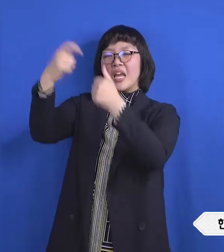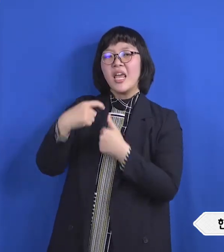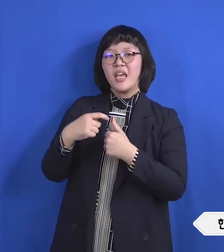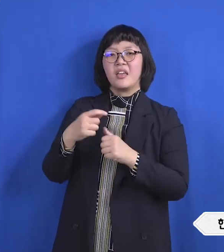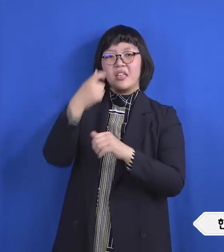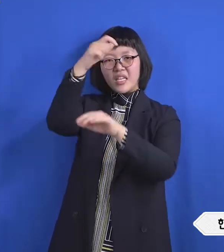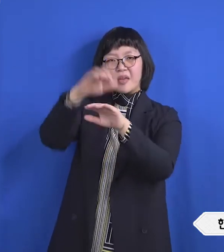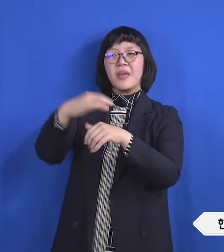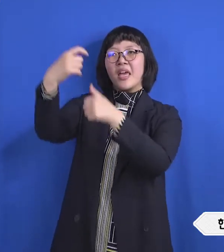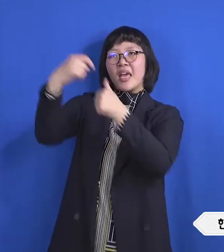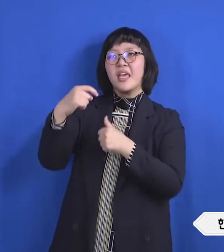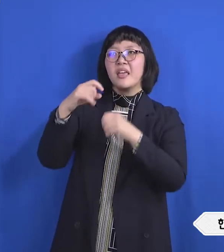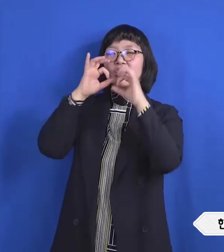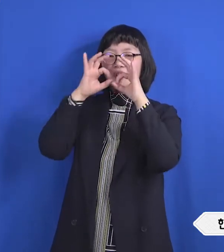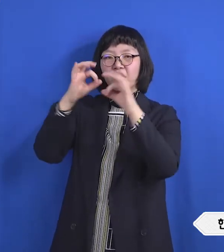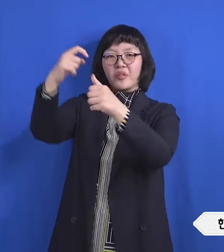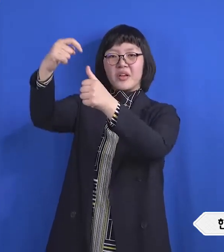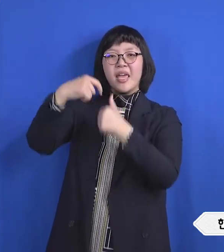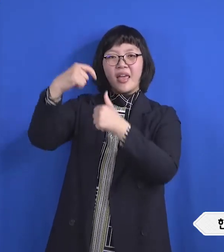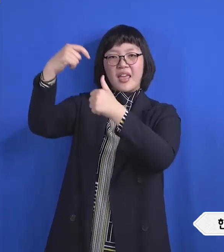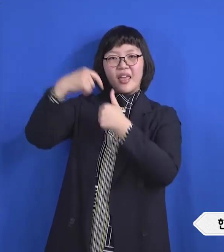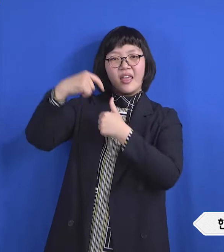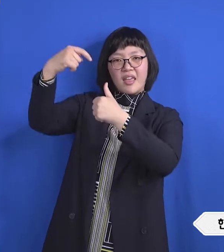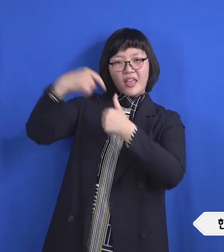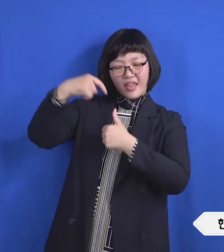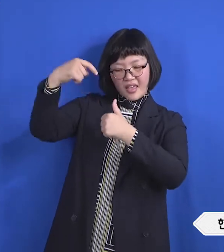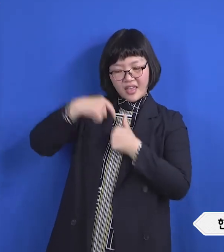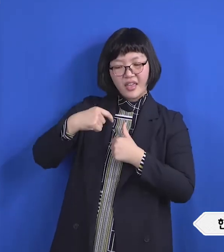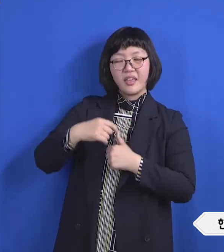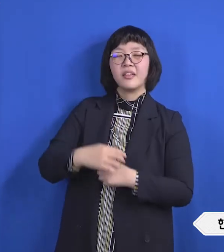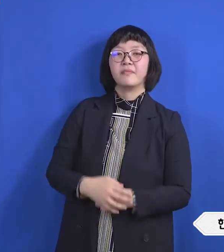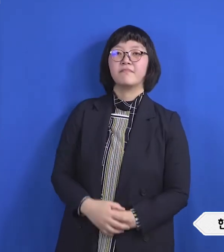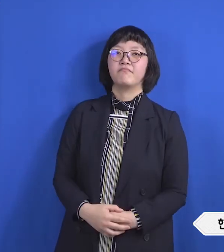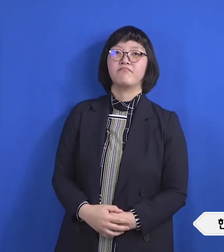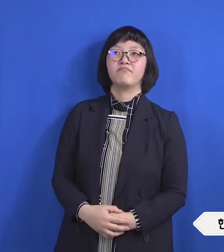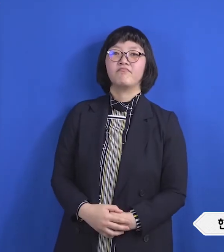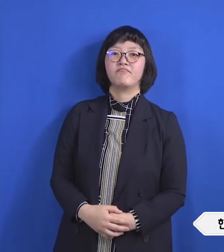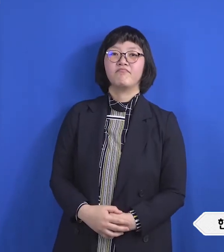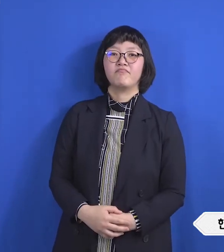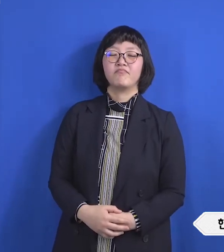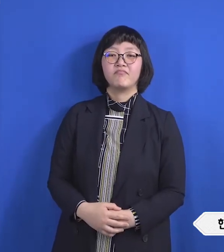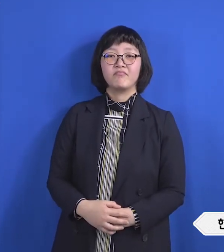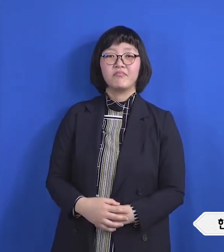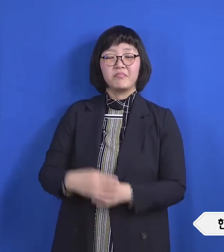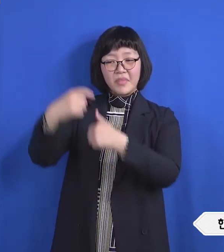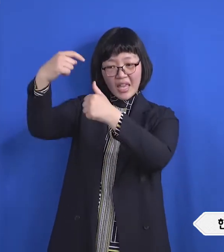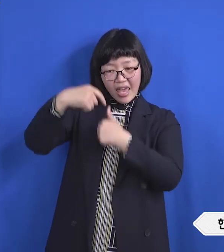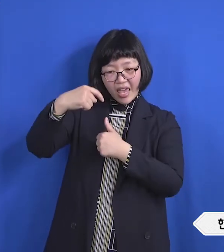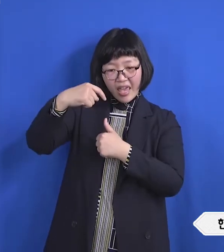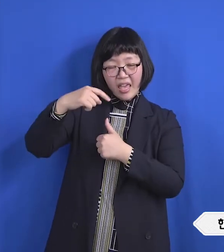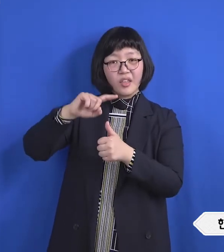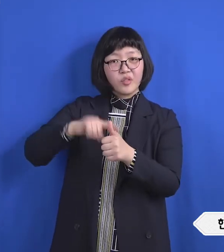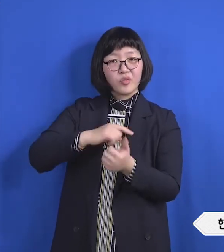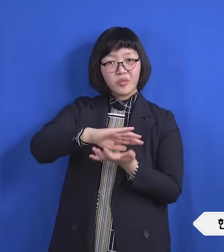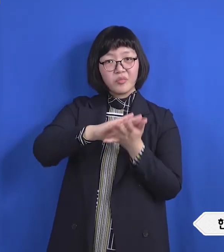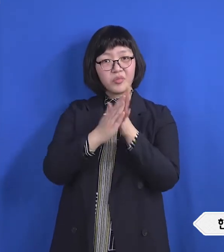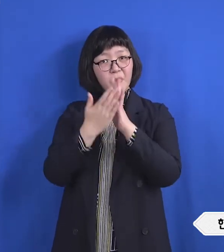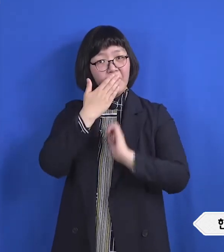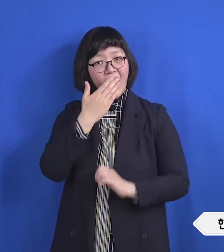하십시오, 전도하십시오, 다 하라. 그것이 일명 두